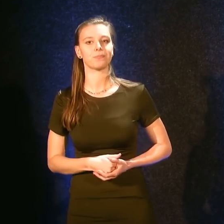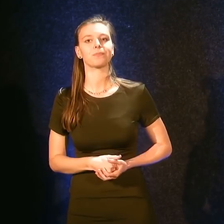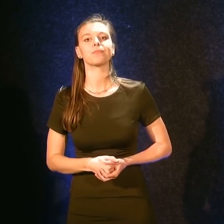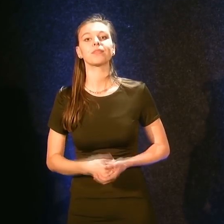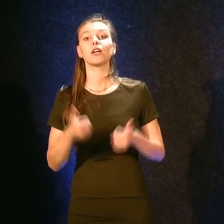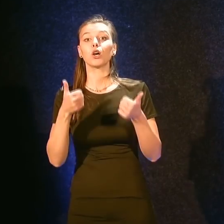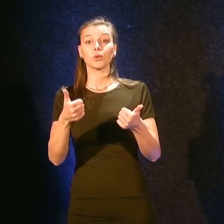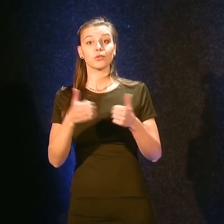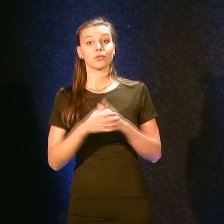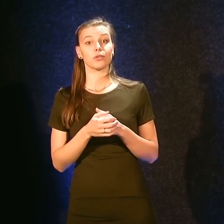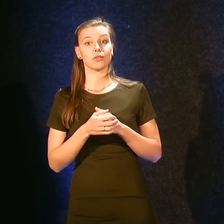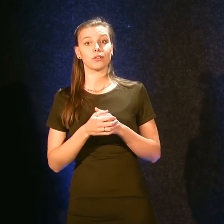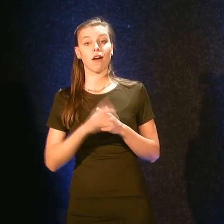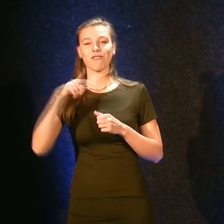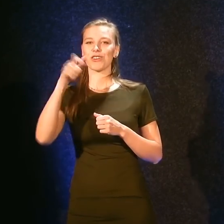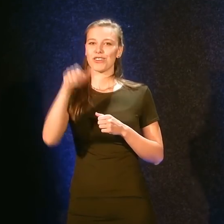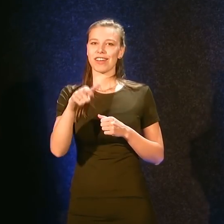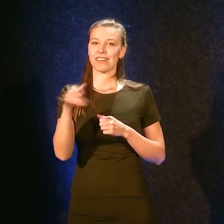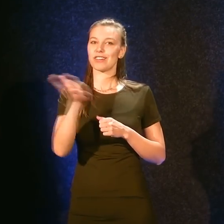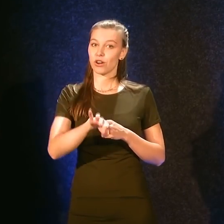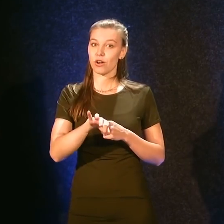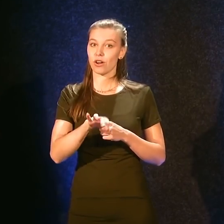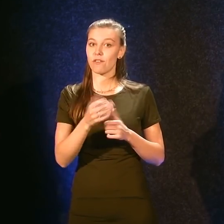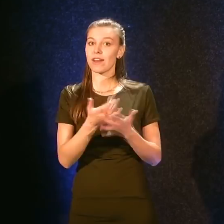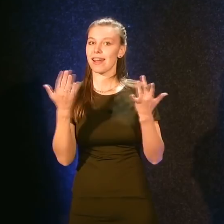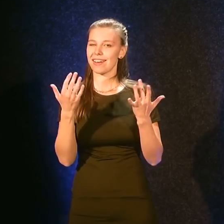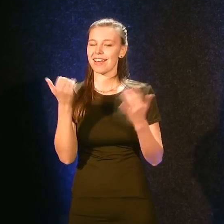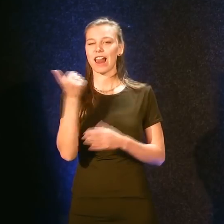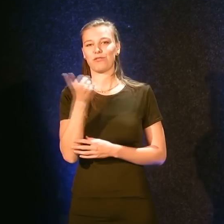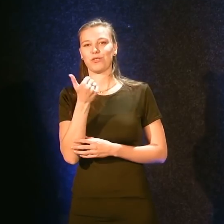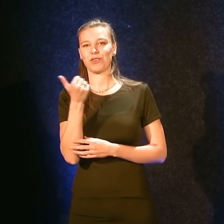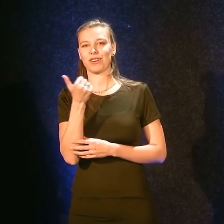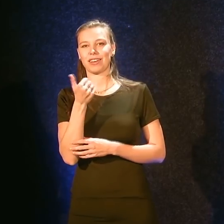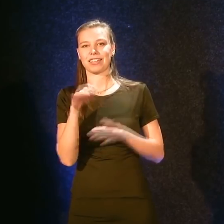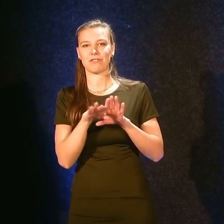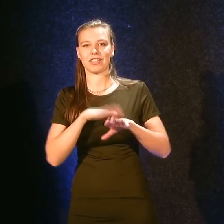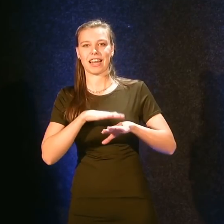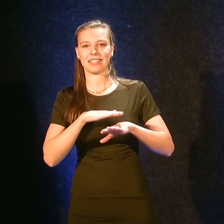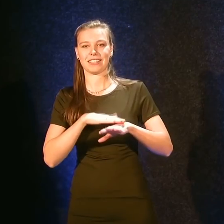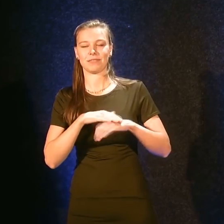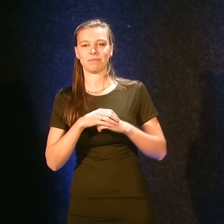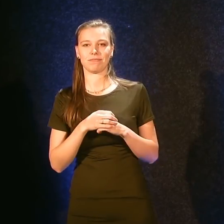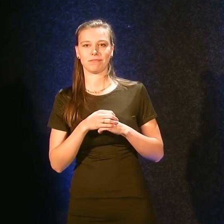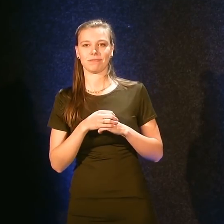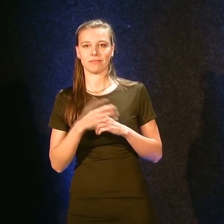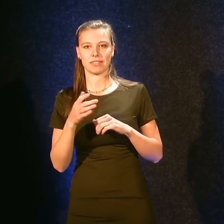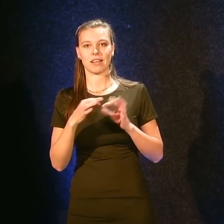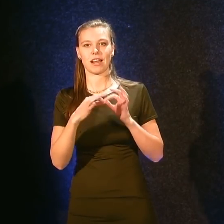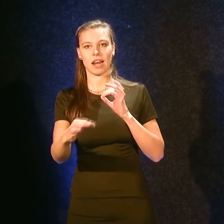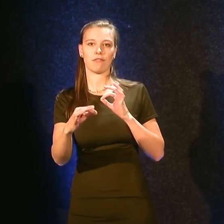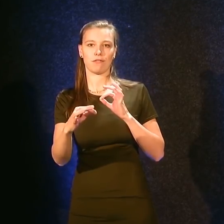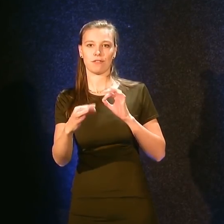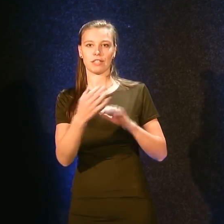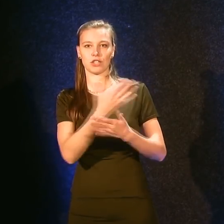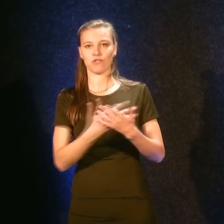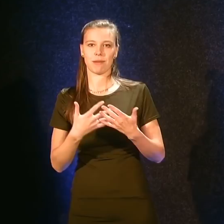Goed, volgende week zijn we er weer. Om 11 uur is er weer een livestream dienst. En we nodigen je natuurlijk van harte uit om weer te